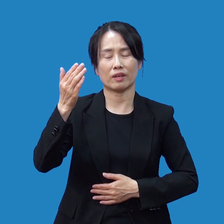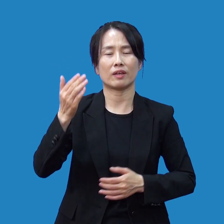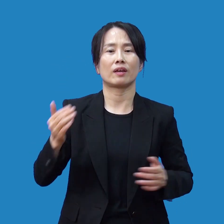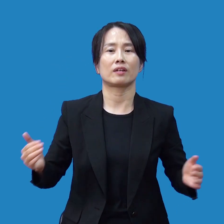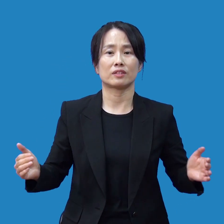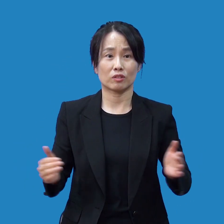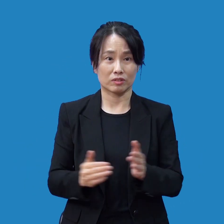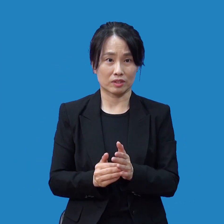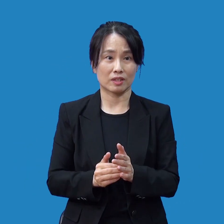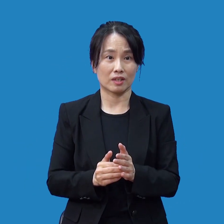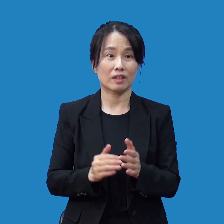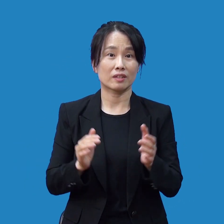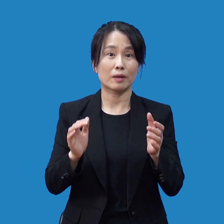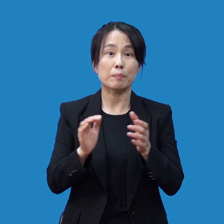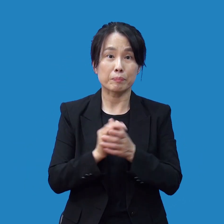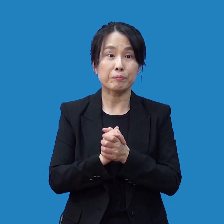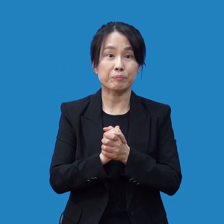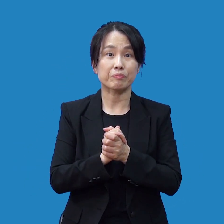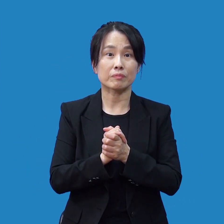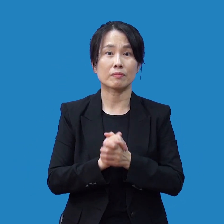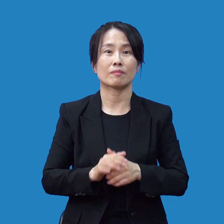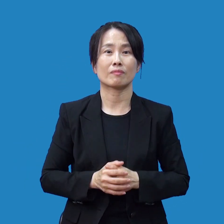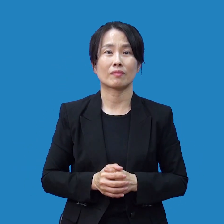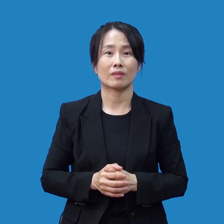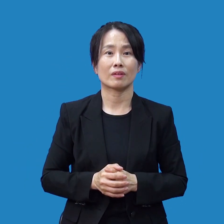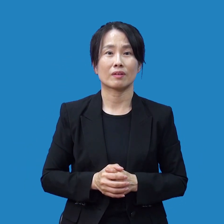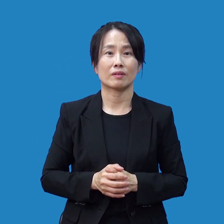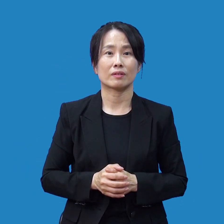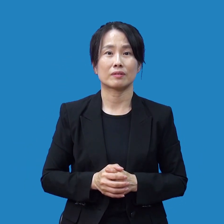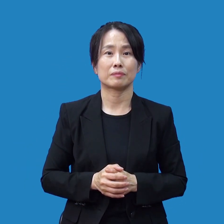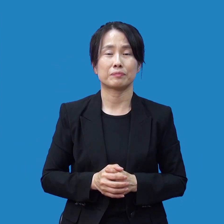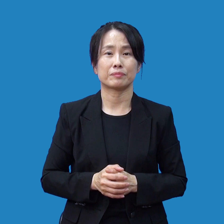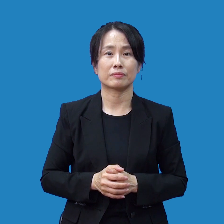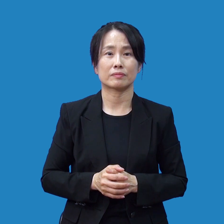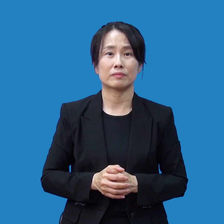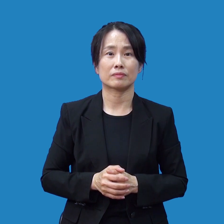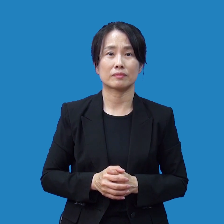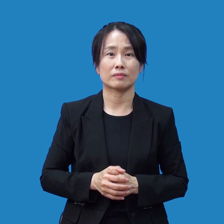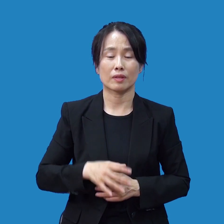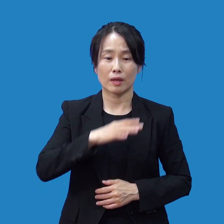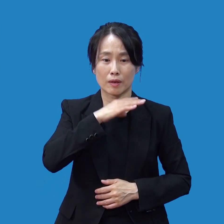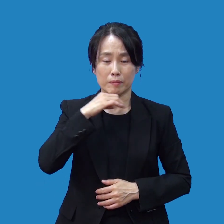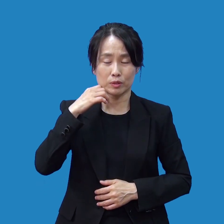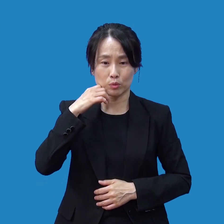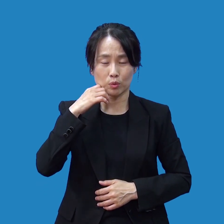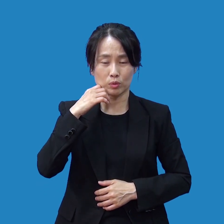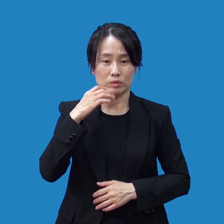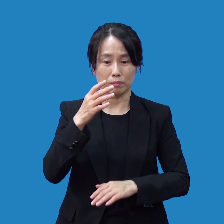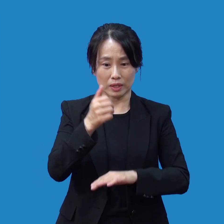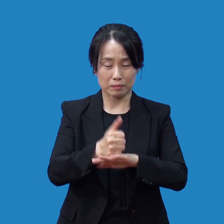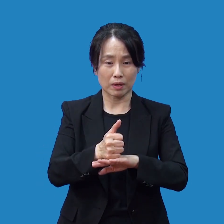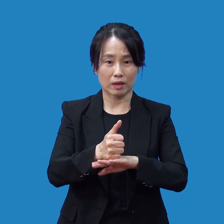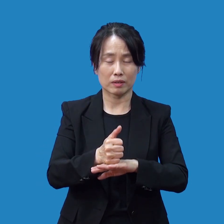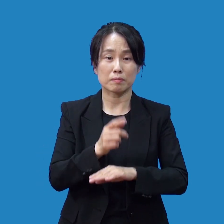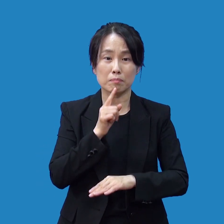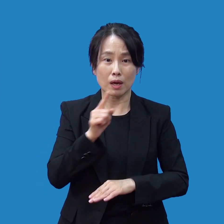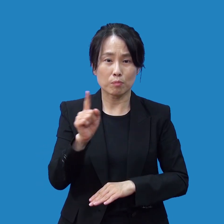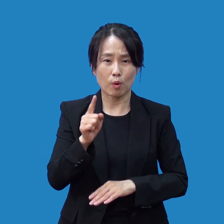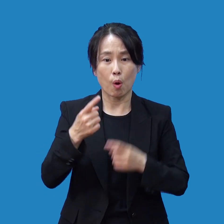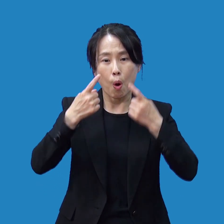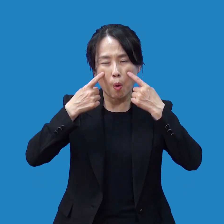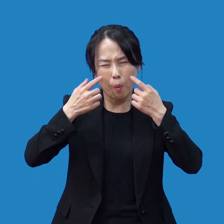하셨느니라. 아멘. 막상 이렇게 같이 읽고 베드로는 논증 마지막에 확실히 알지니 이렇게